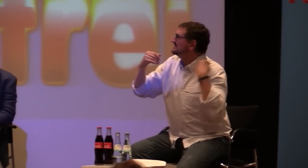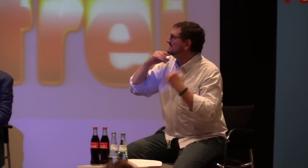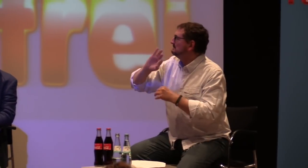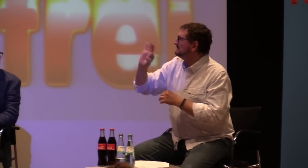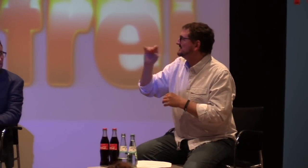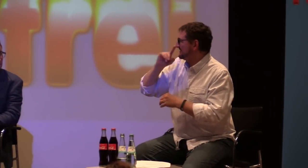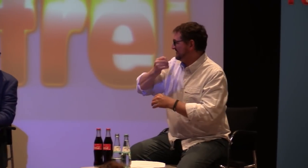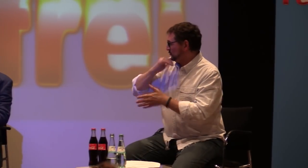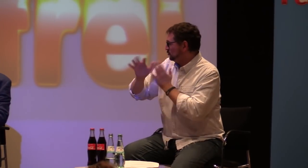ist.